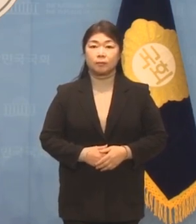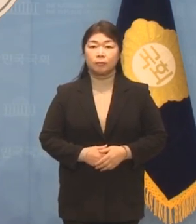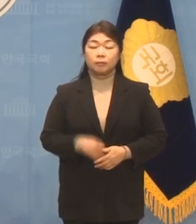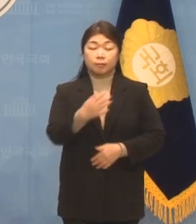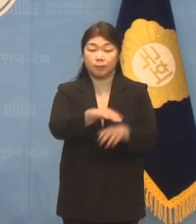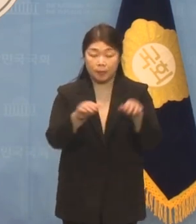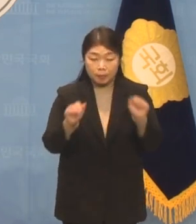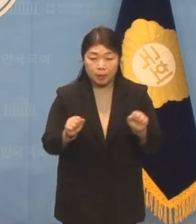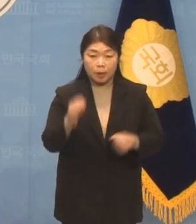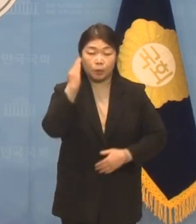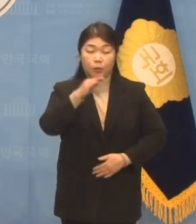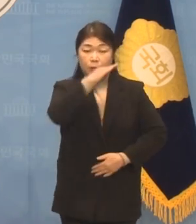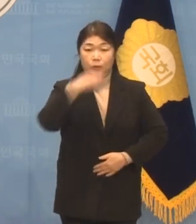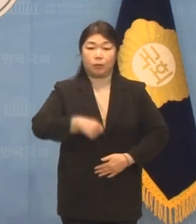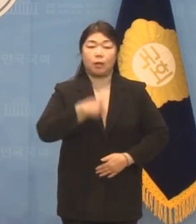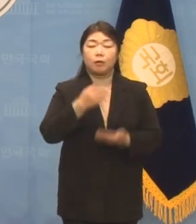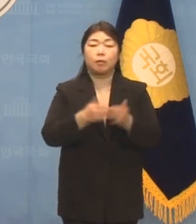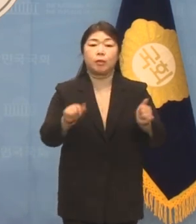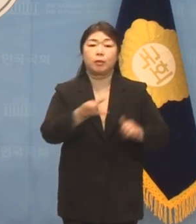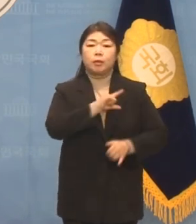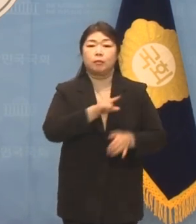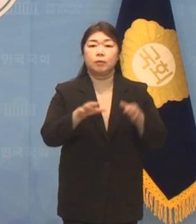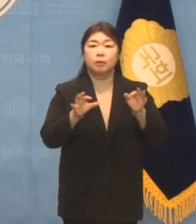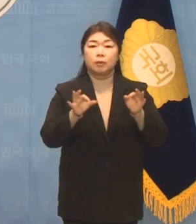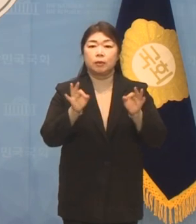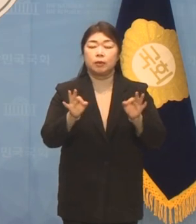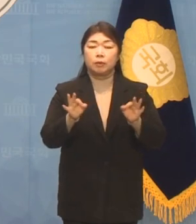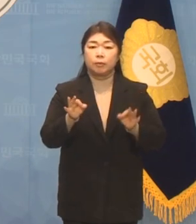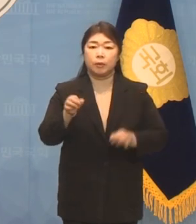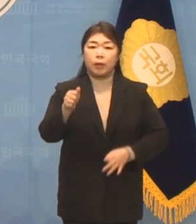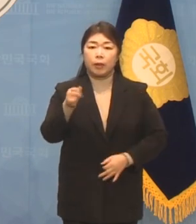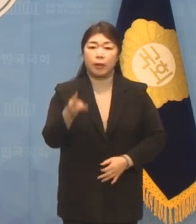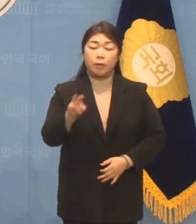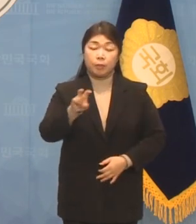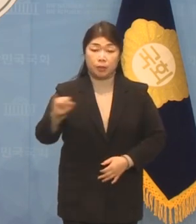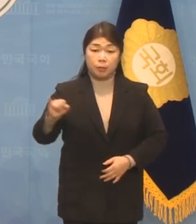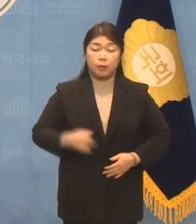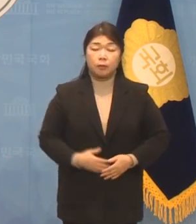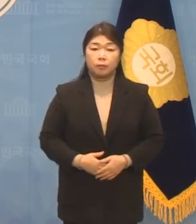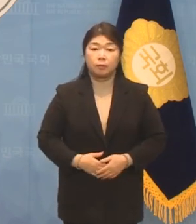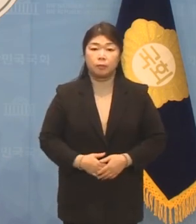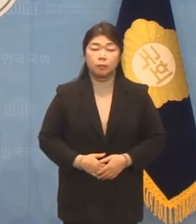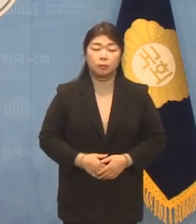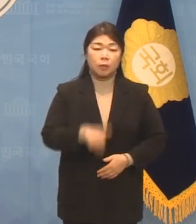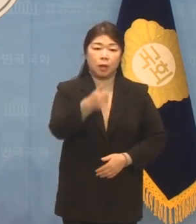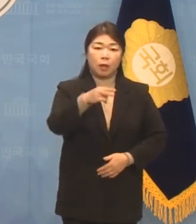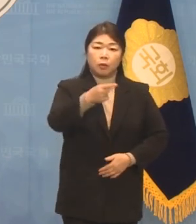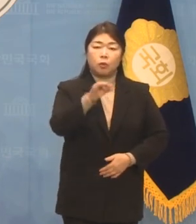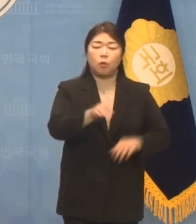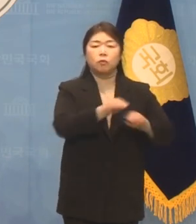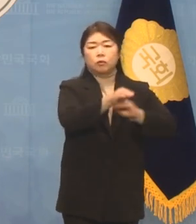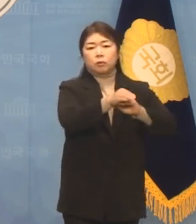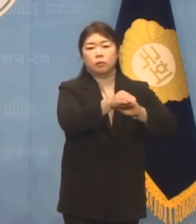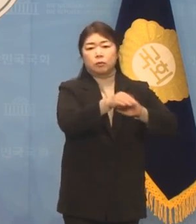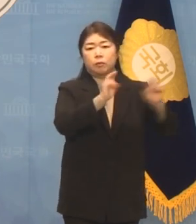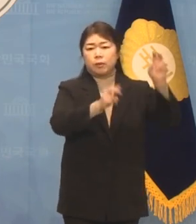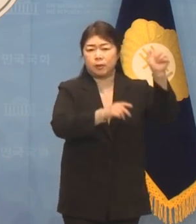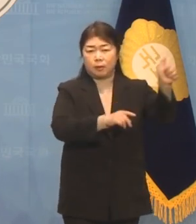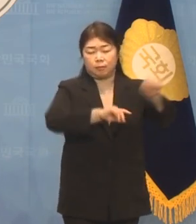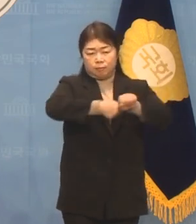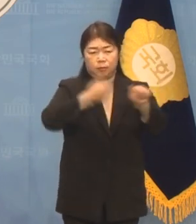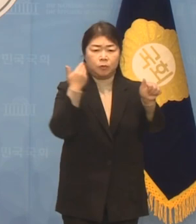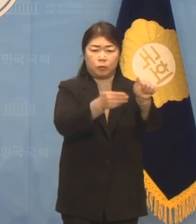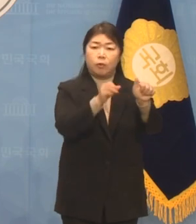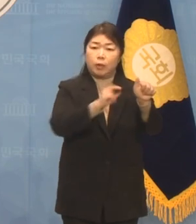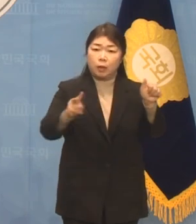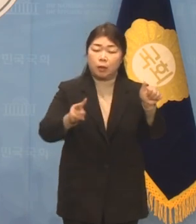예, 안녕하세요. 녹색정의당 대변인 김혜미입니다. 해동운수 정승호에 대한 엄중처벌만이 택시노동자 방영환